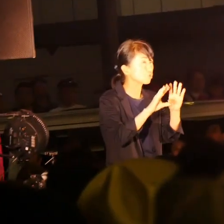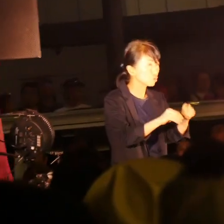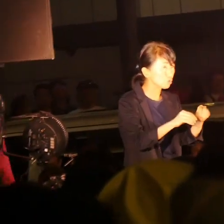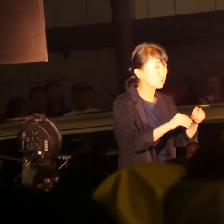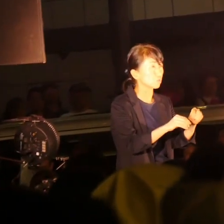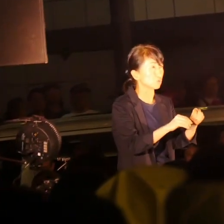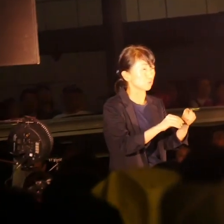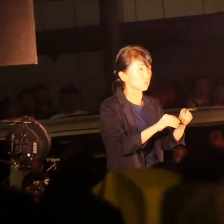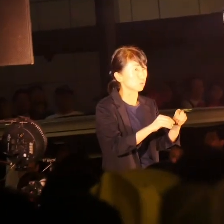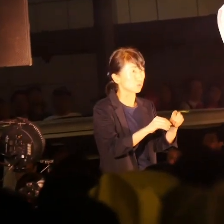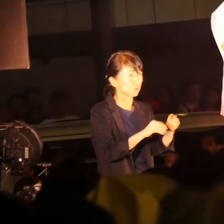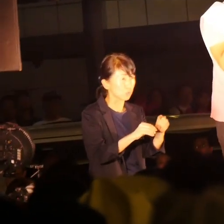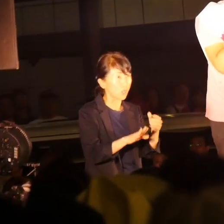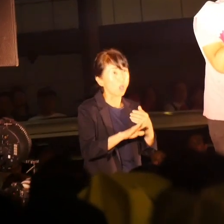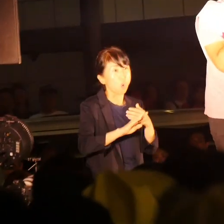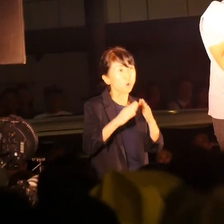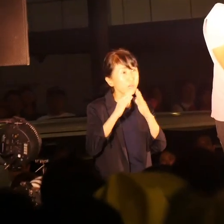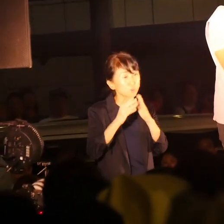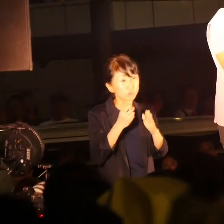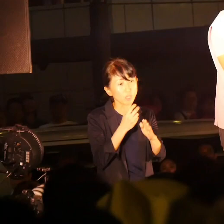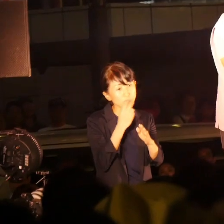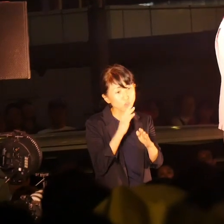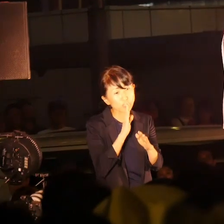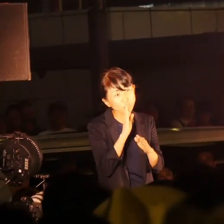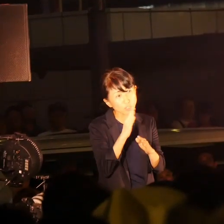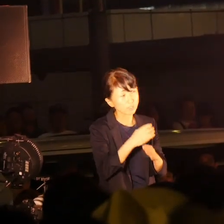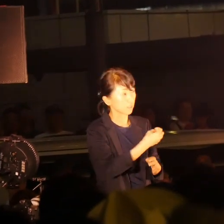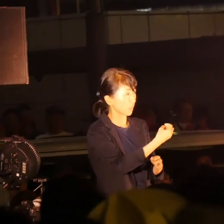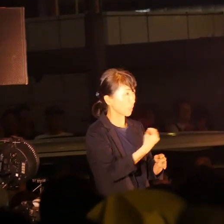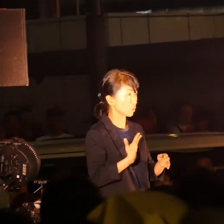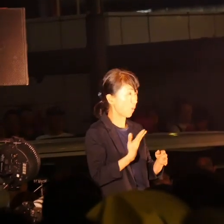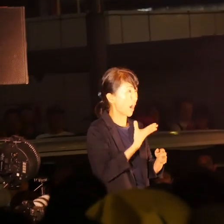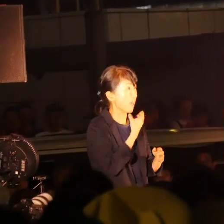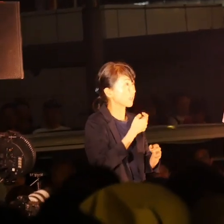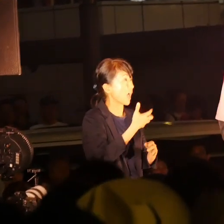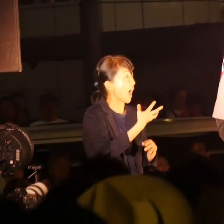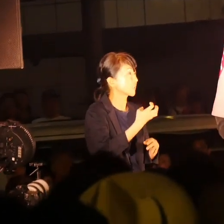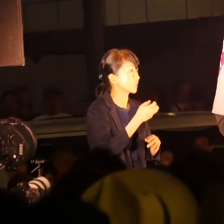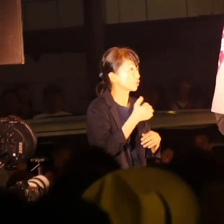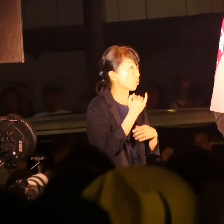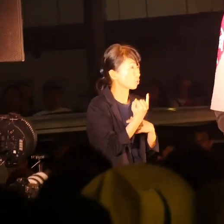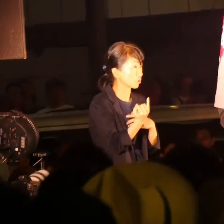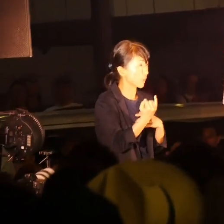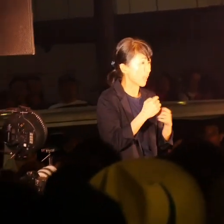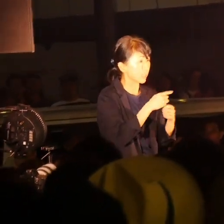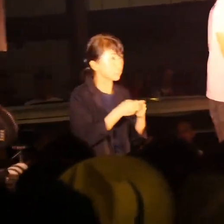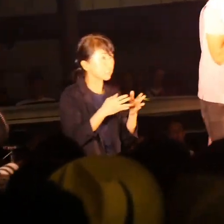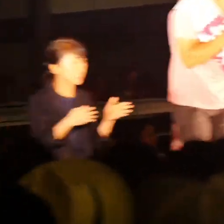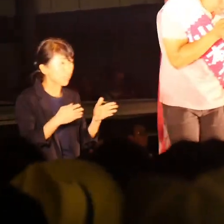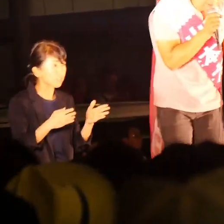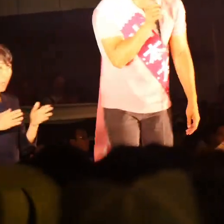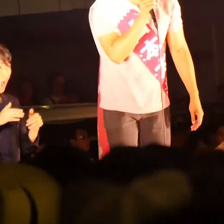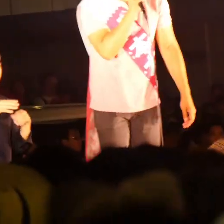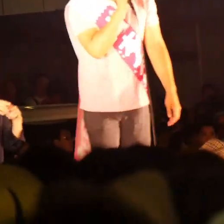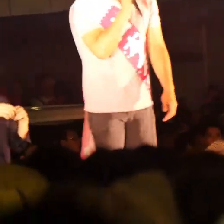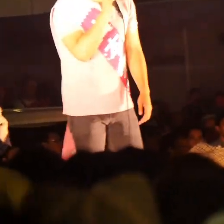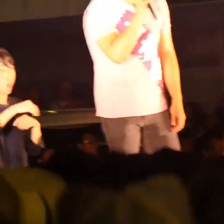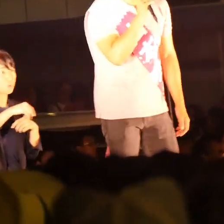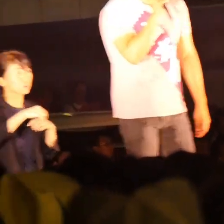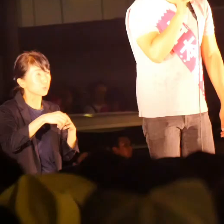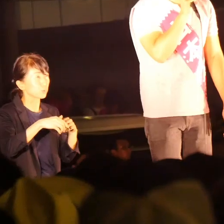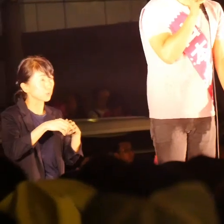って言われた80歳を超える女性、それから1年間不動産を回っても借りられる家はない。な